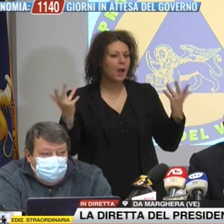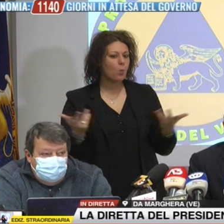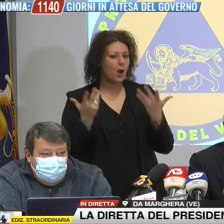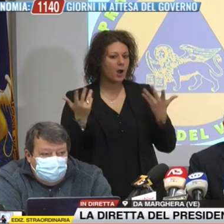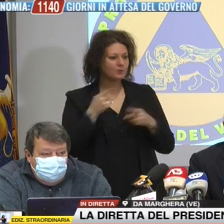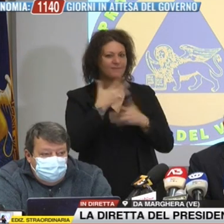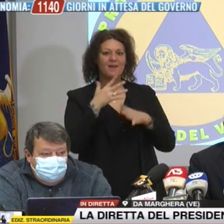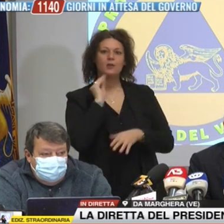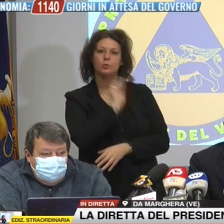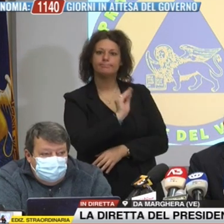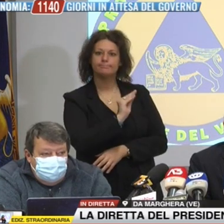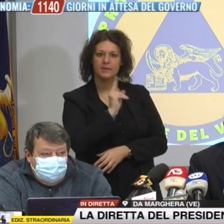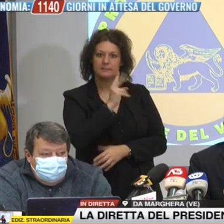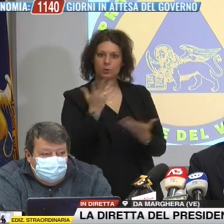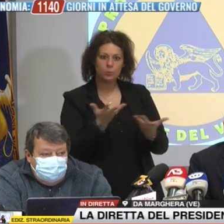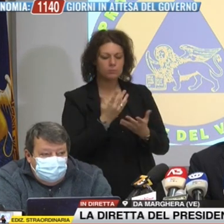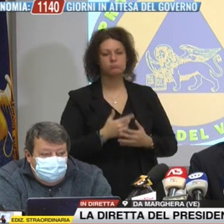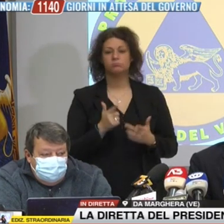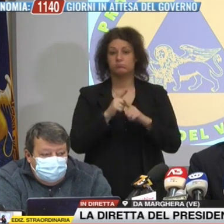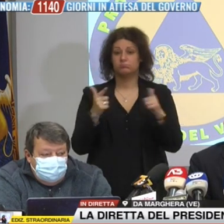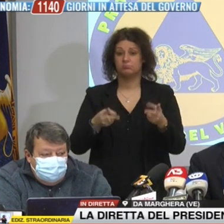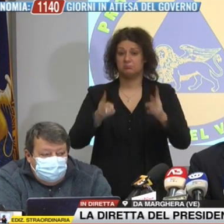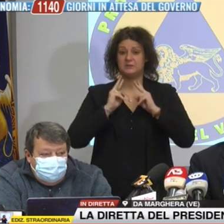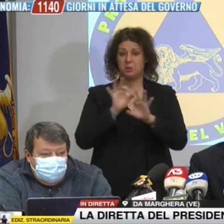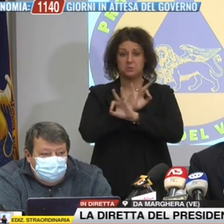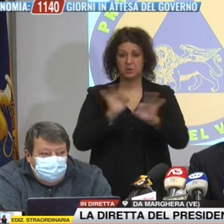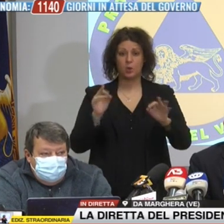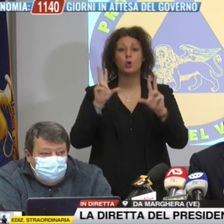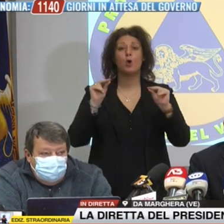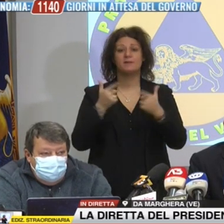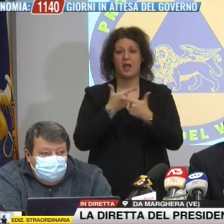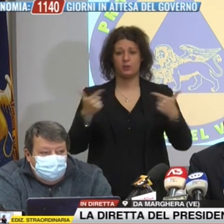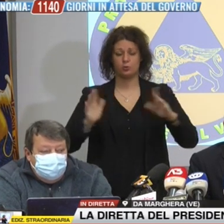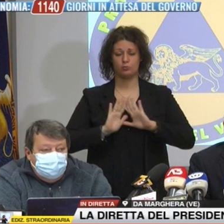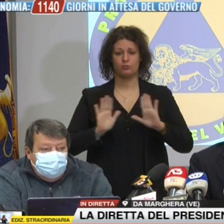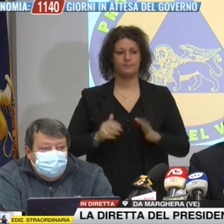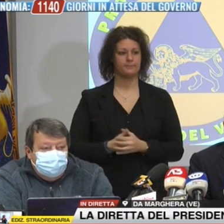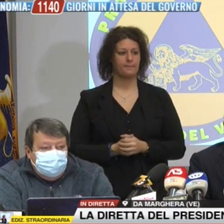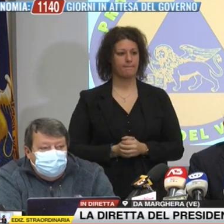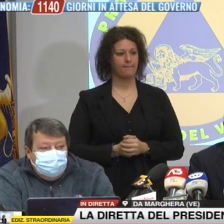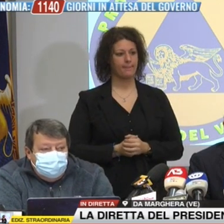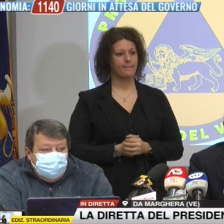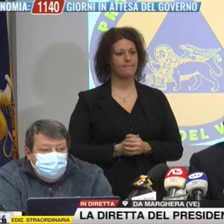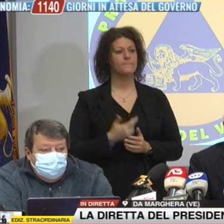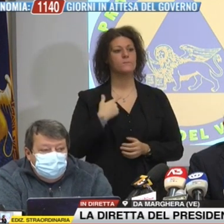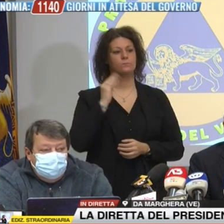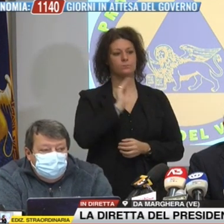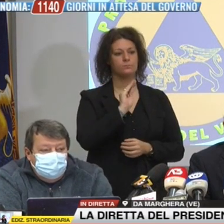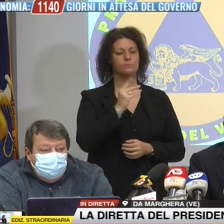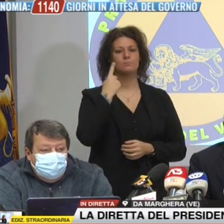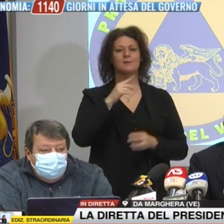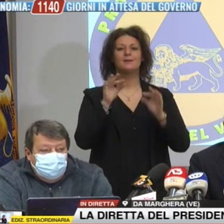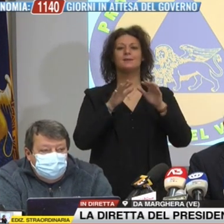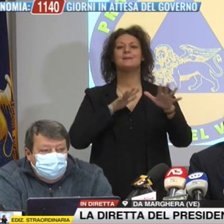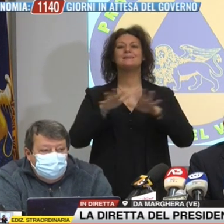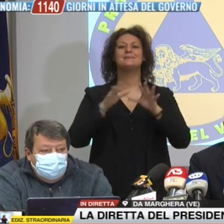quindi inutile che insistiamo su questo aspetto. No, al momento non ci sono novità. No. Va bene, allora le domande sono queste. Il sistema dei tamponi